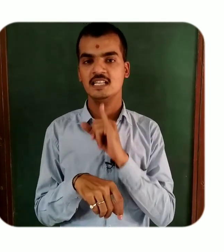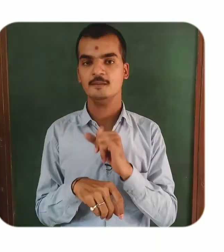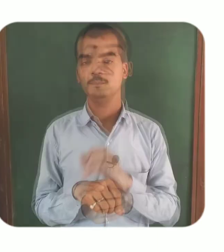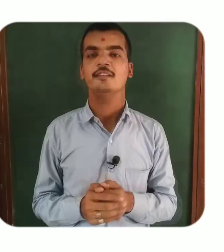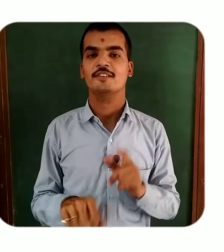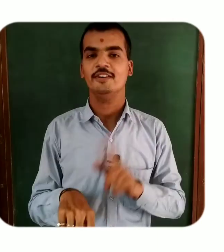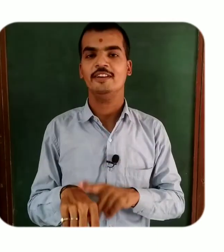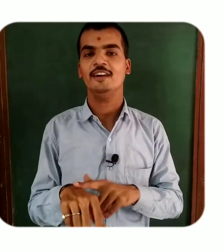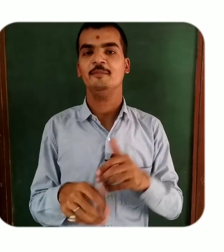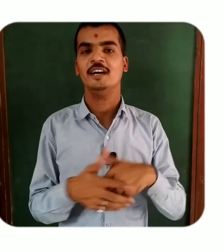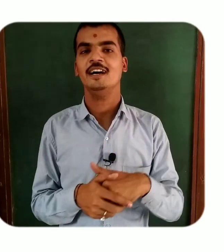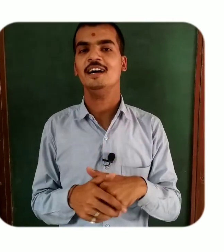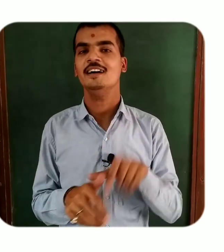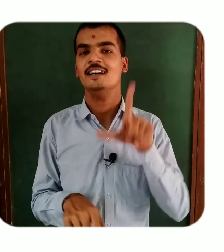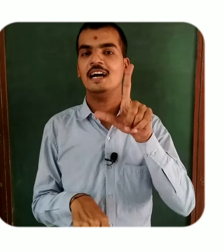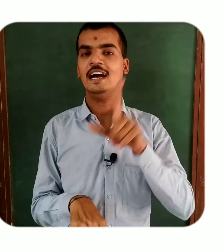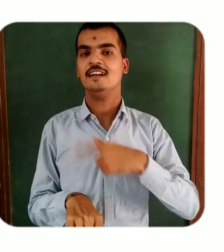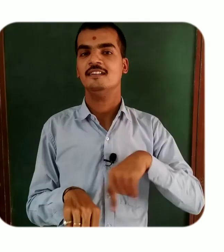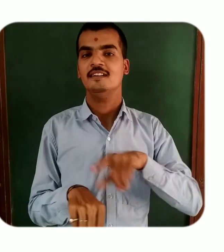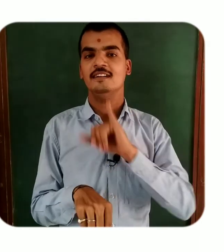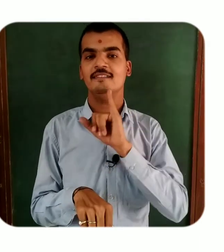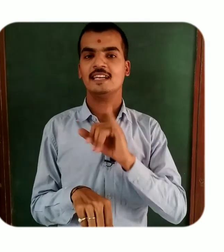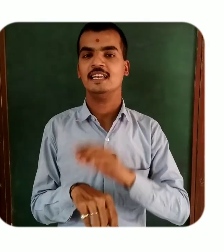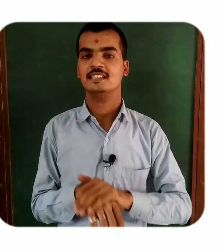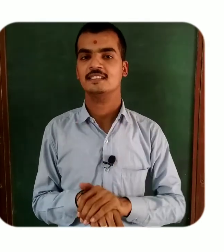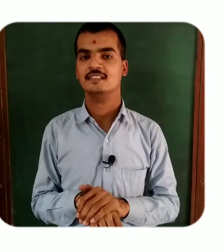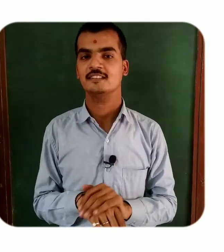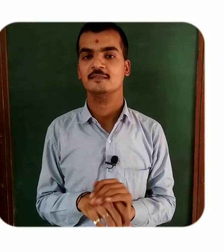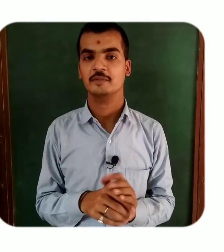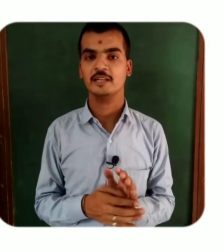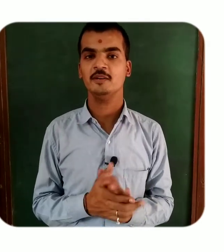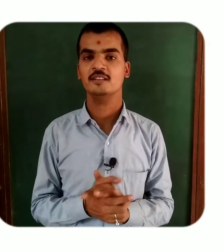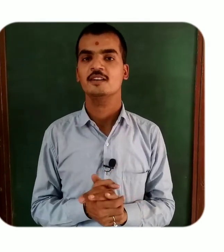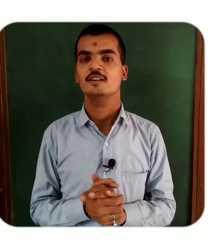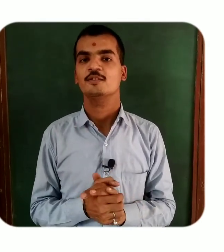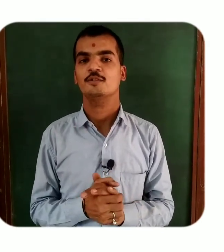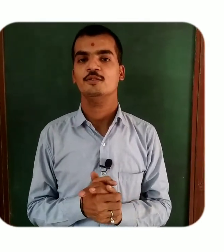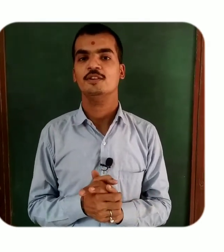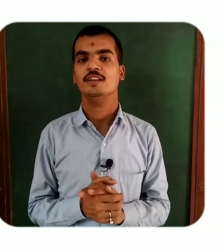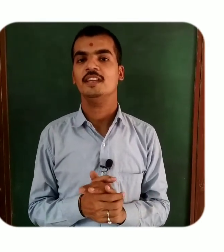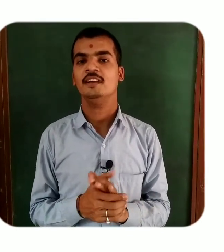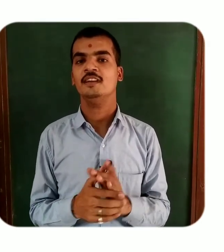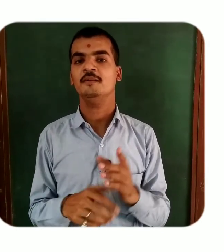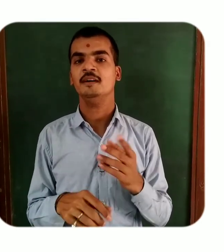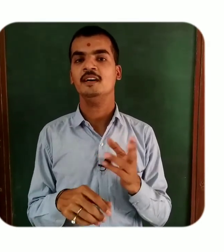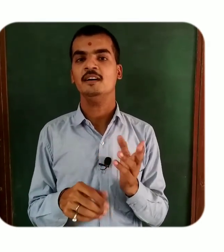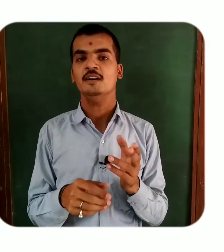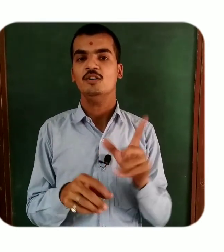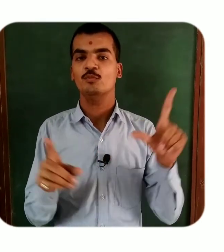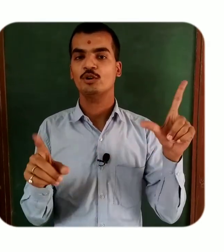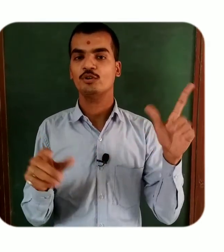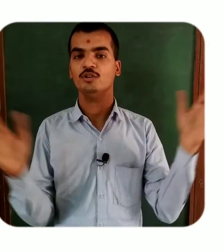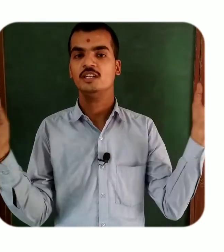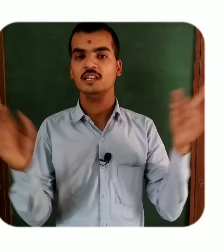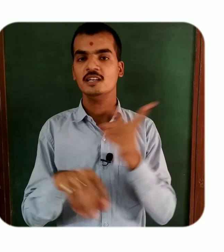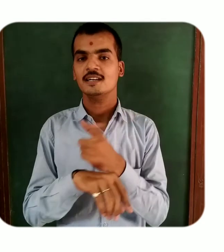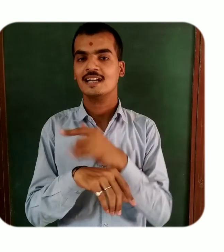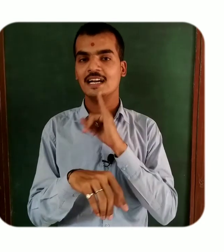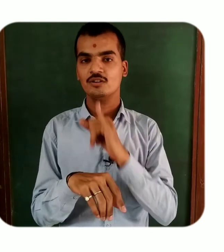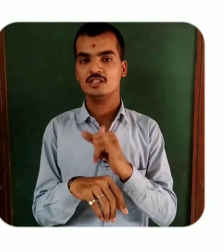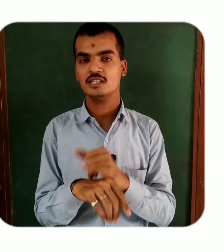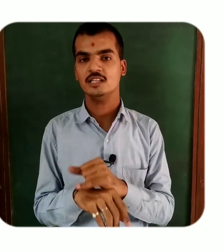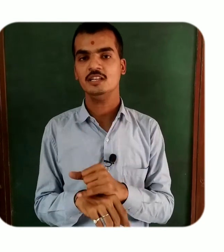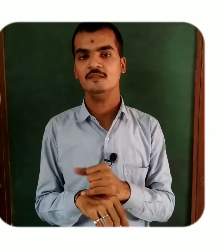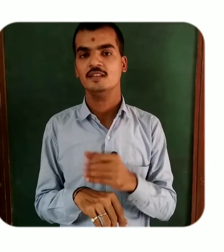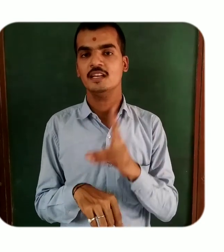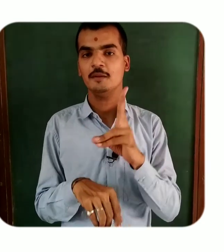છે? ઘડિયાળમાં 8 વાગેલા છે, બરાબર? તો એમાં મોટો જે